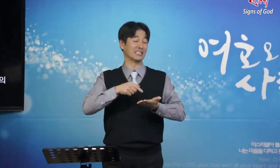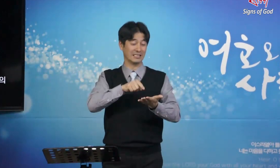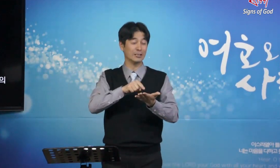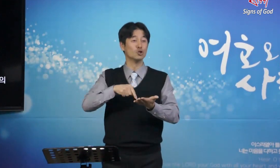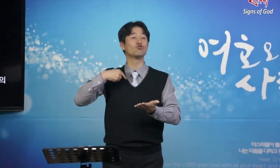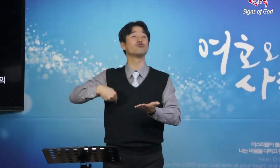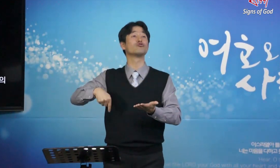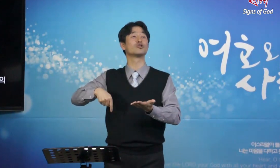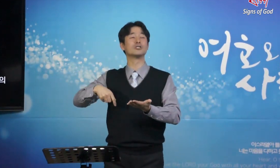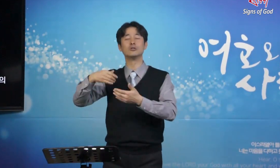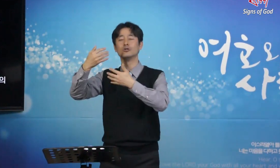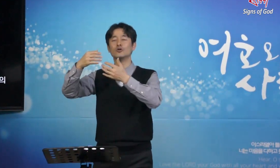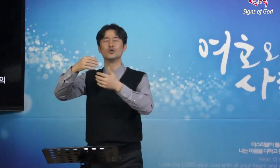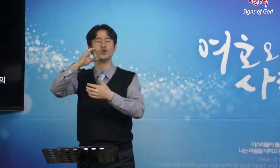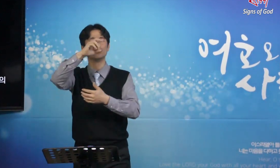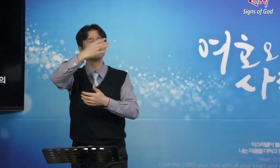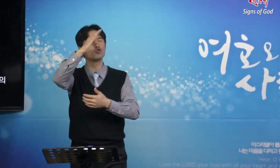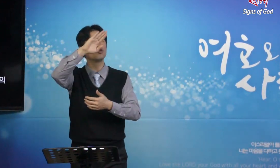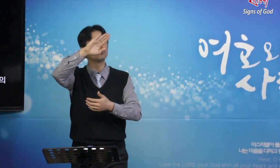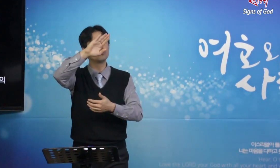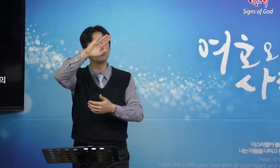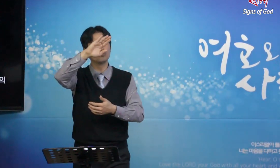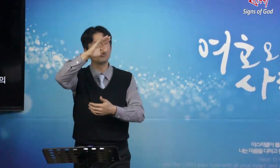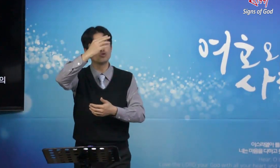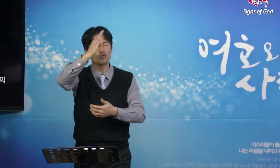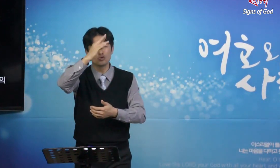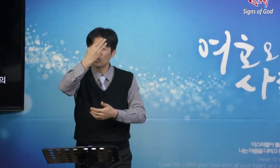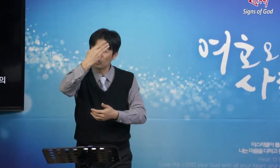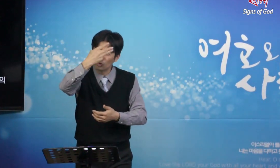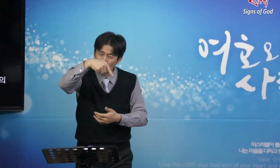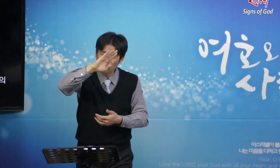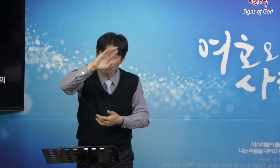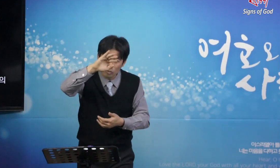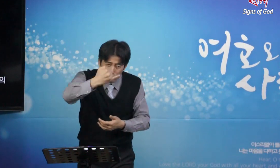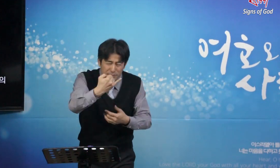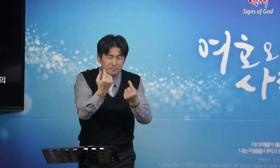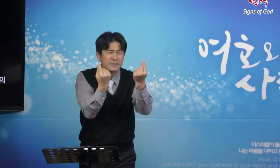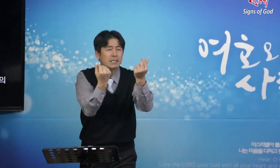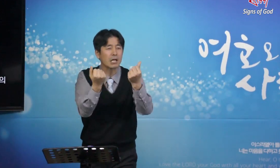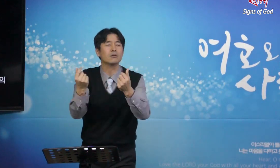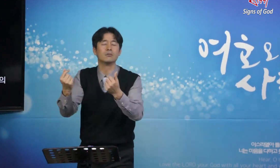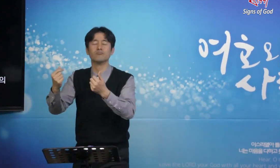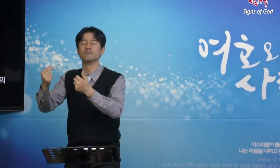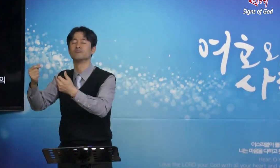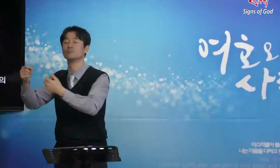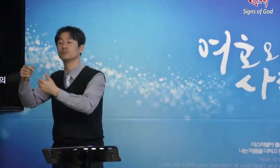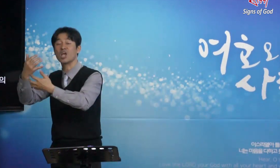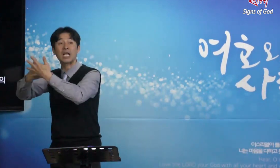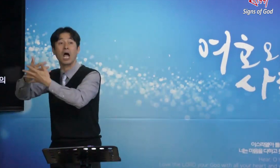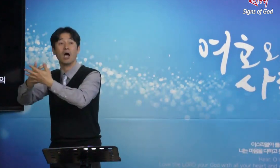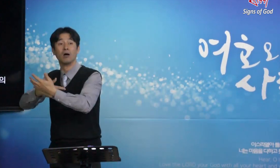제가 이제 카톡을 통해서 그 시국의 그 유튜브 비슷한